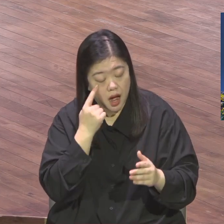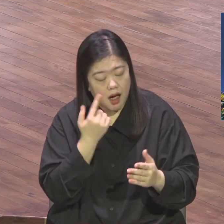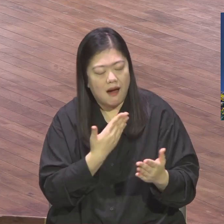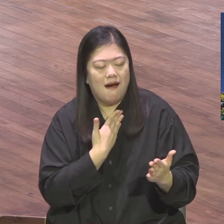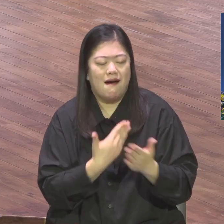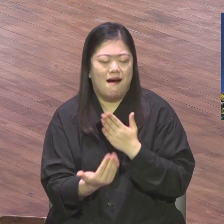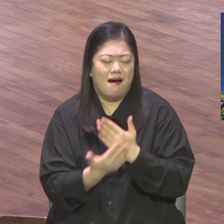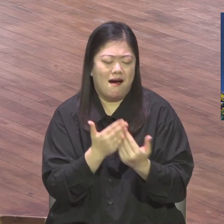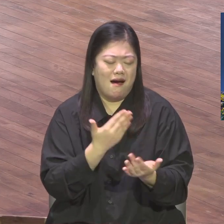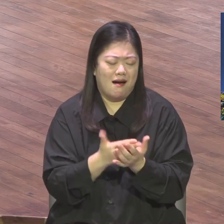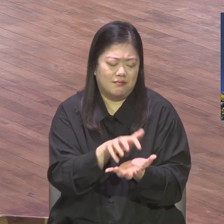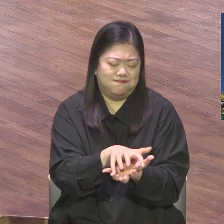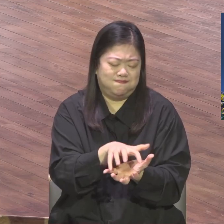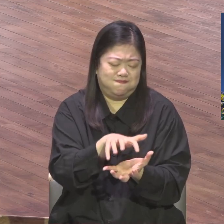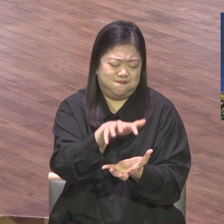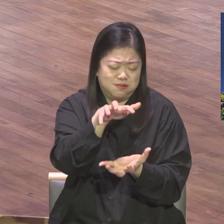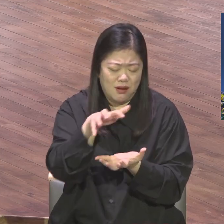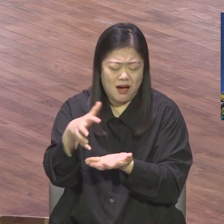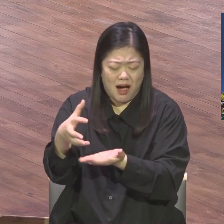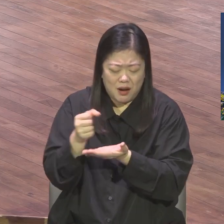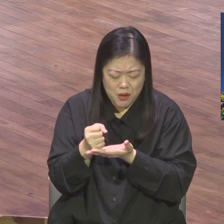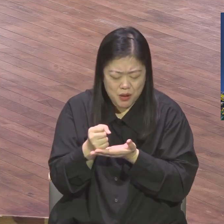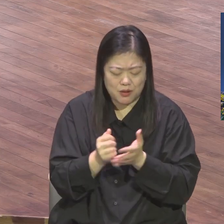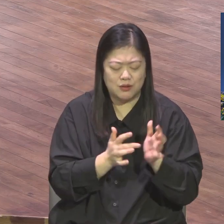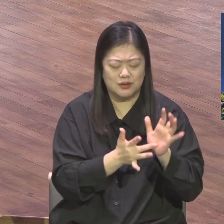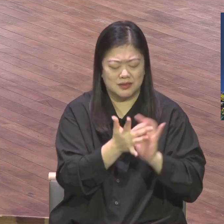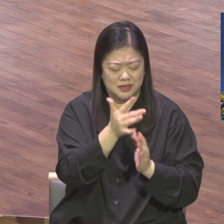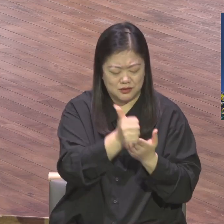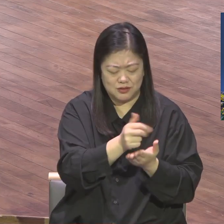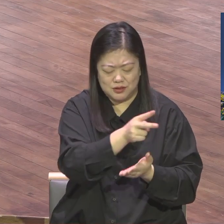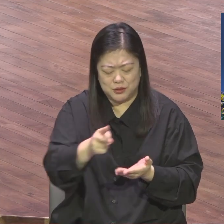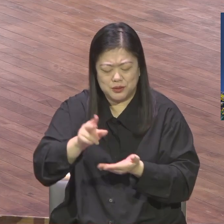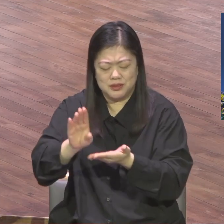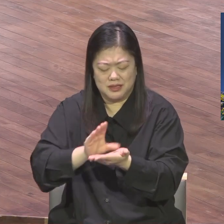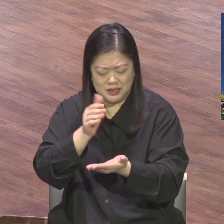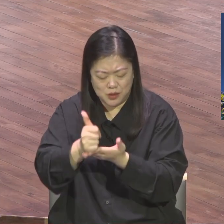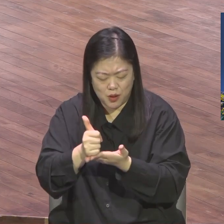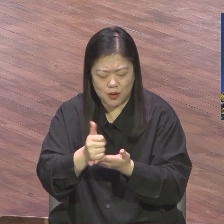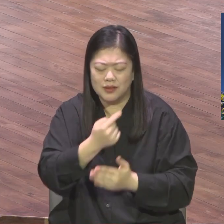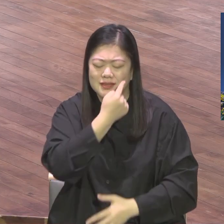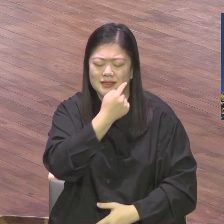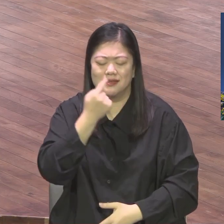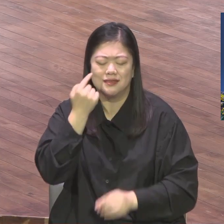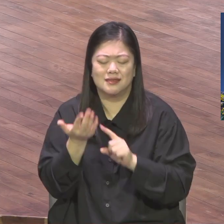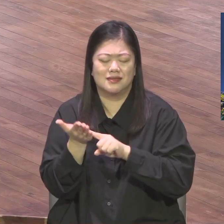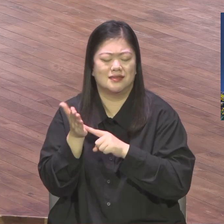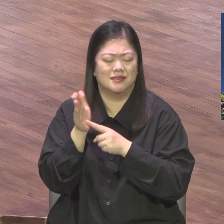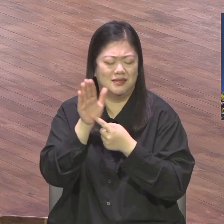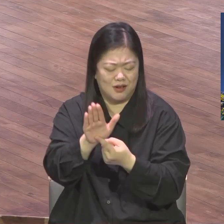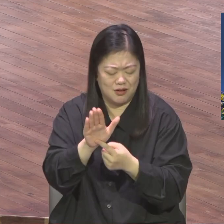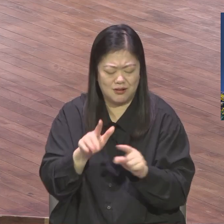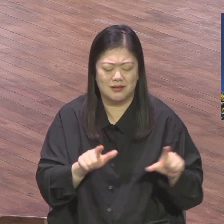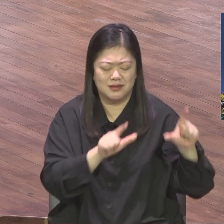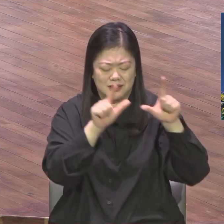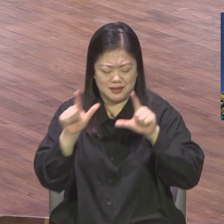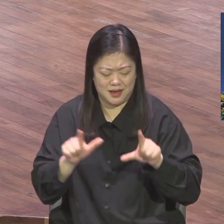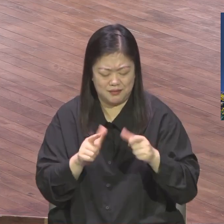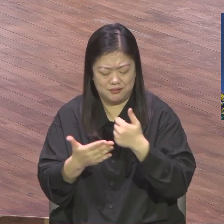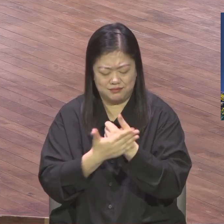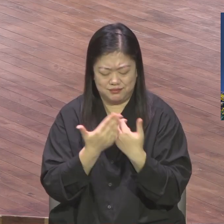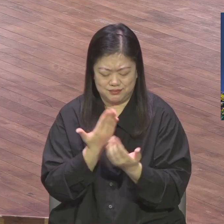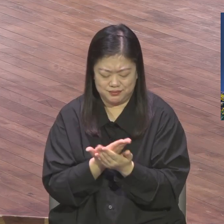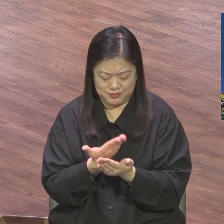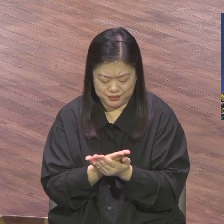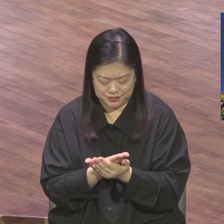삶의 현장에서 정말로 예수가 그리스도라는 사실을 증거하는 그런 증인의 삶을 살 수 있게